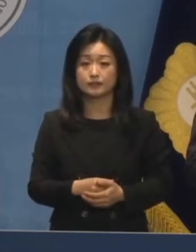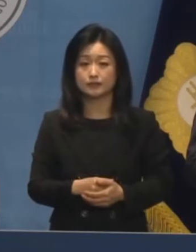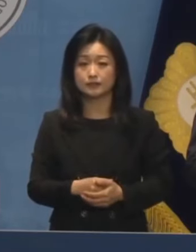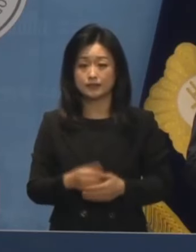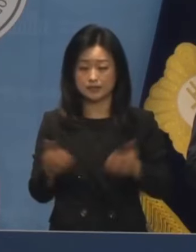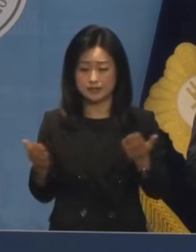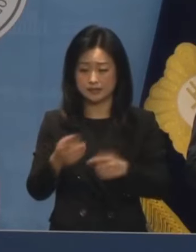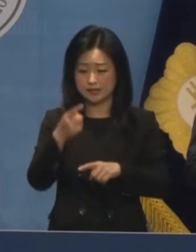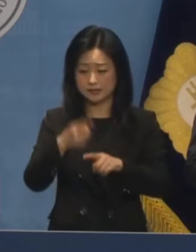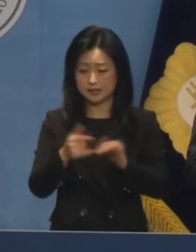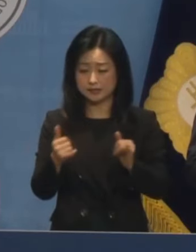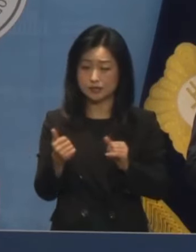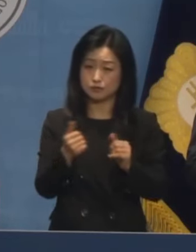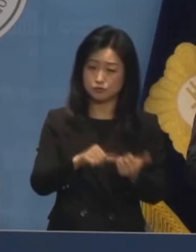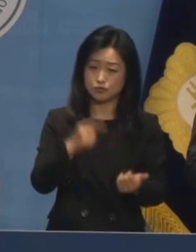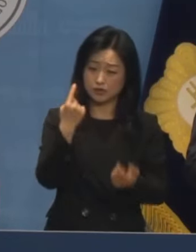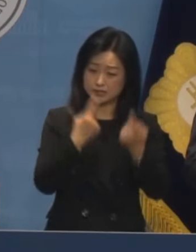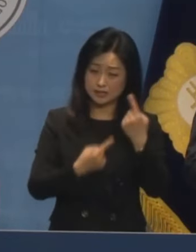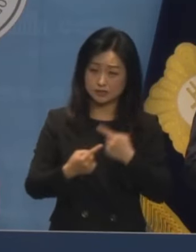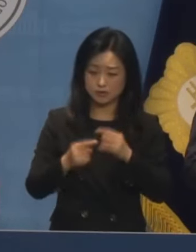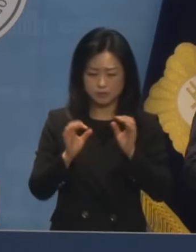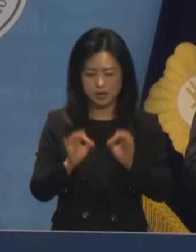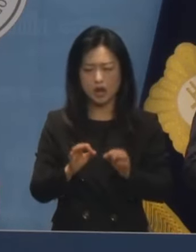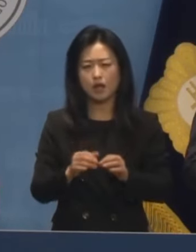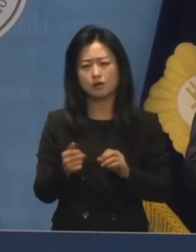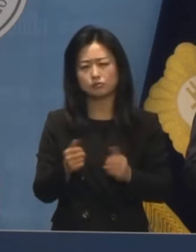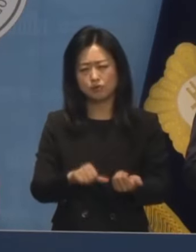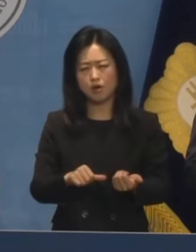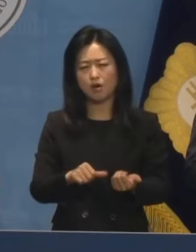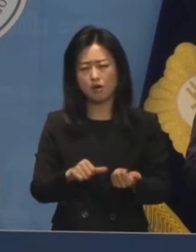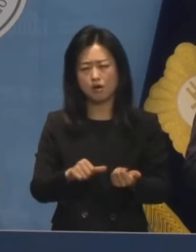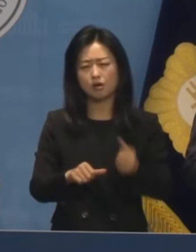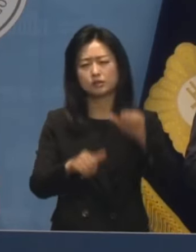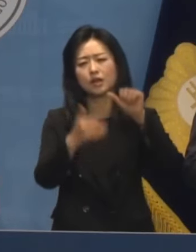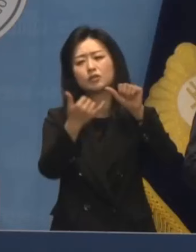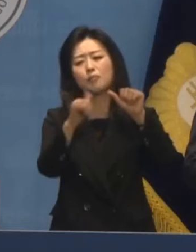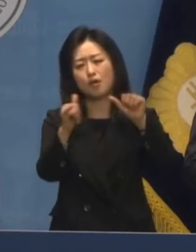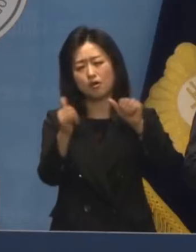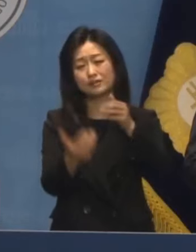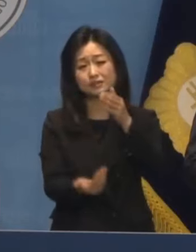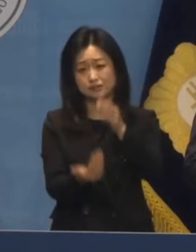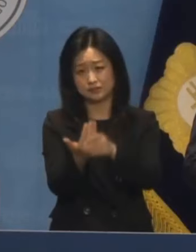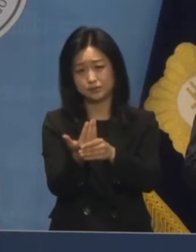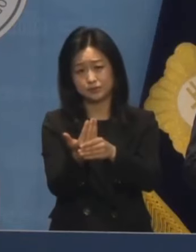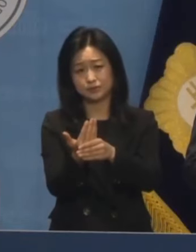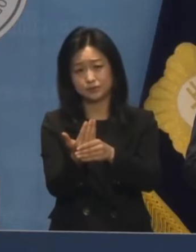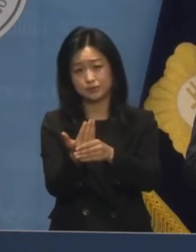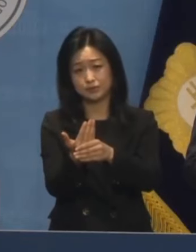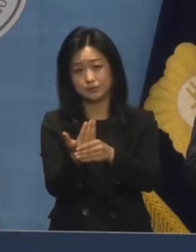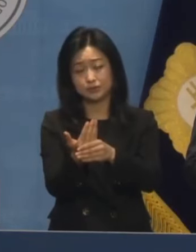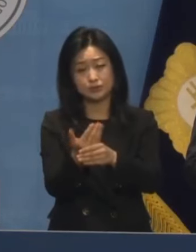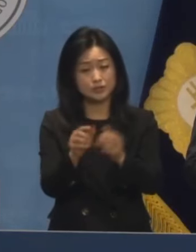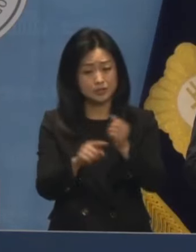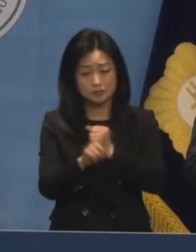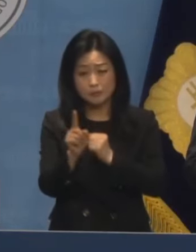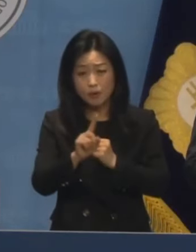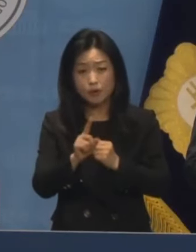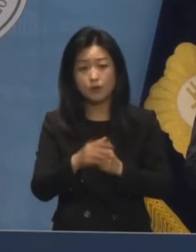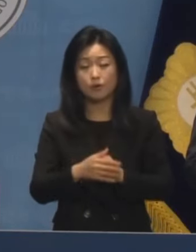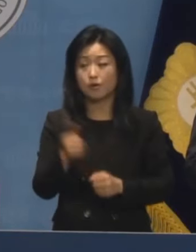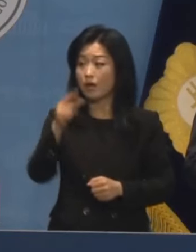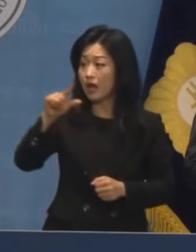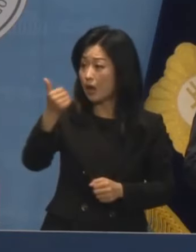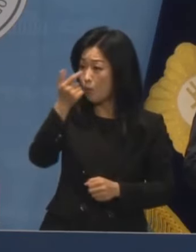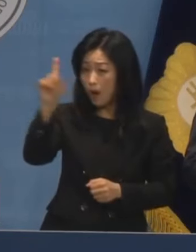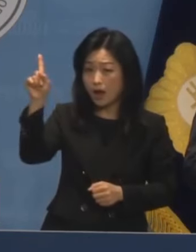대회를 포함한 다섯 명의 노동자가 작업 중 고 했습니다이는 한화